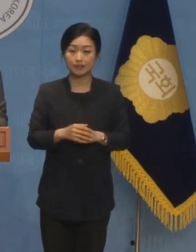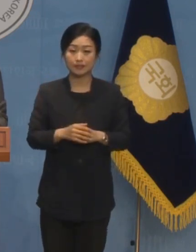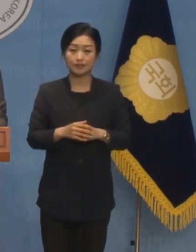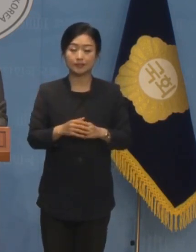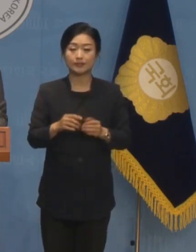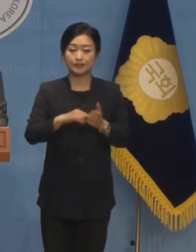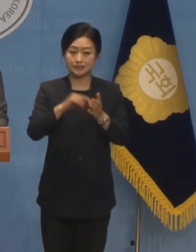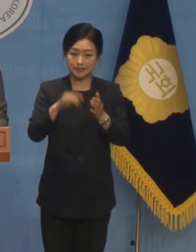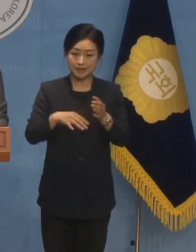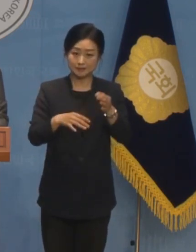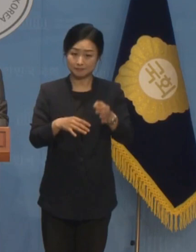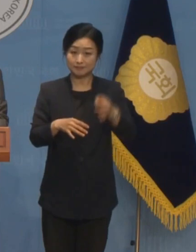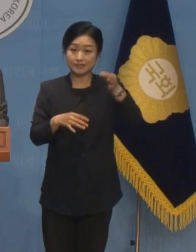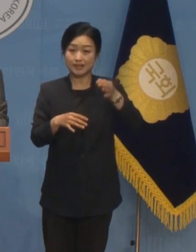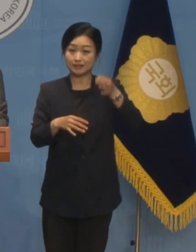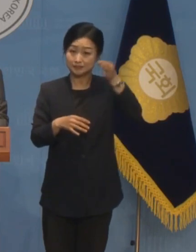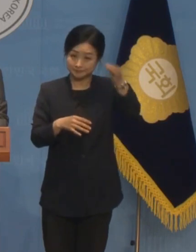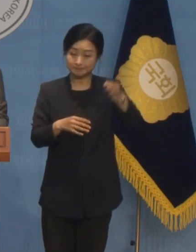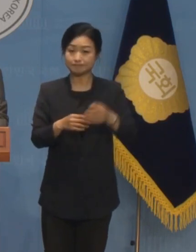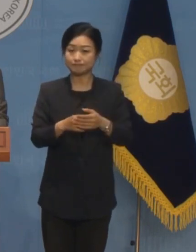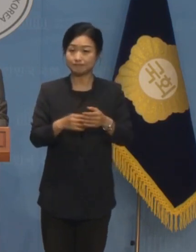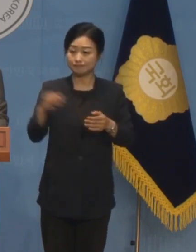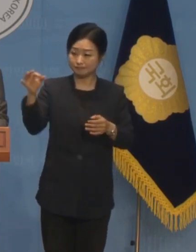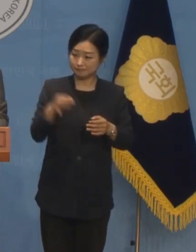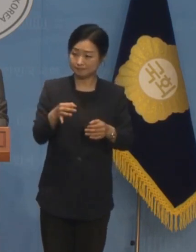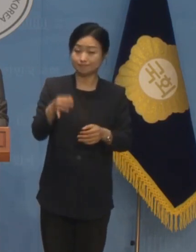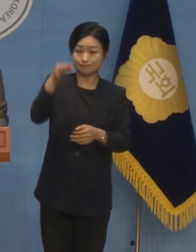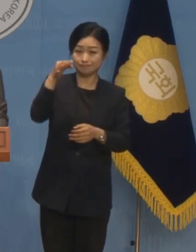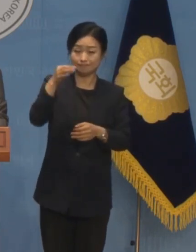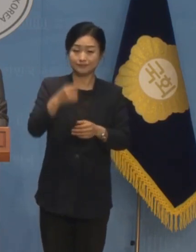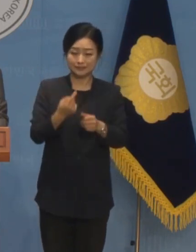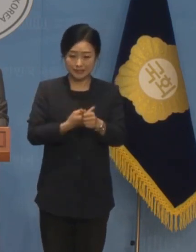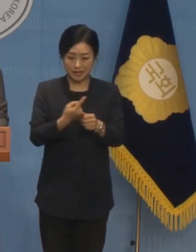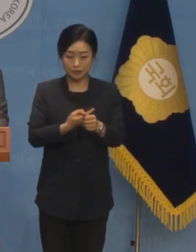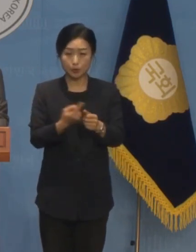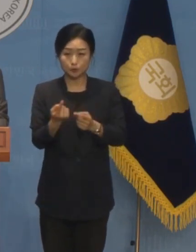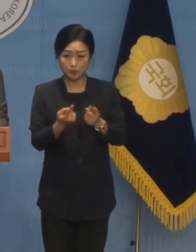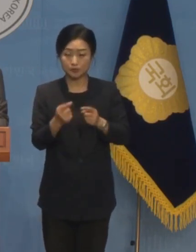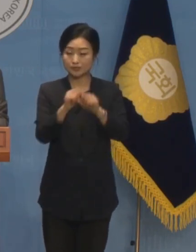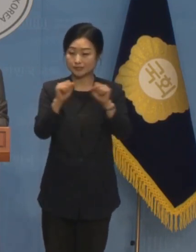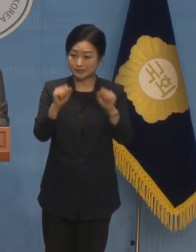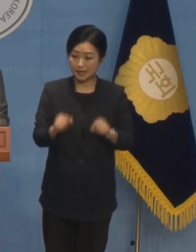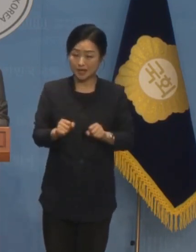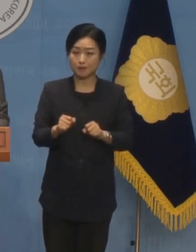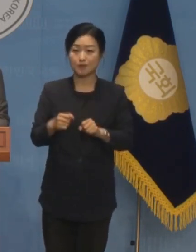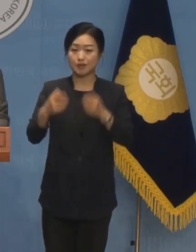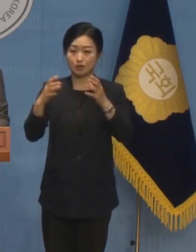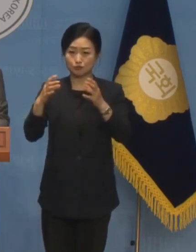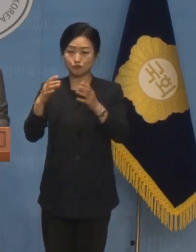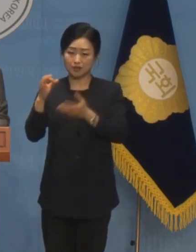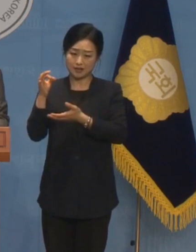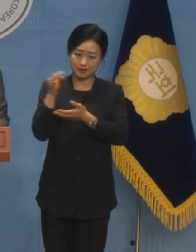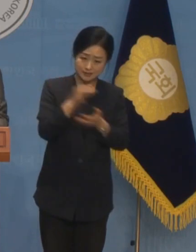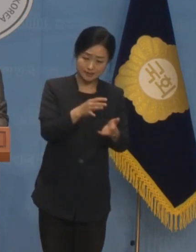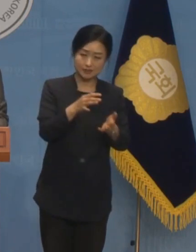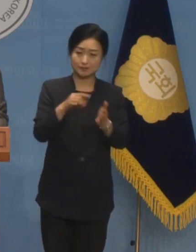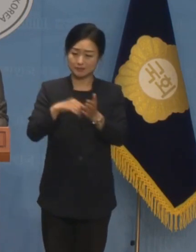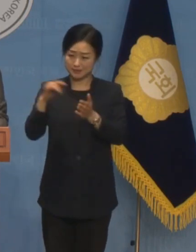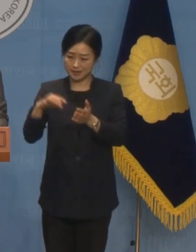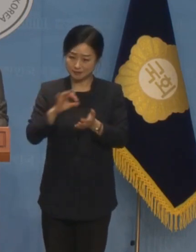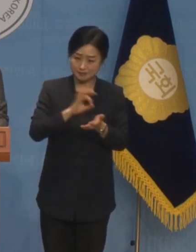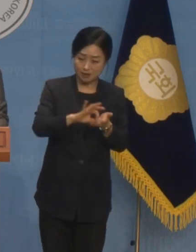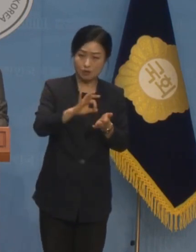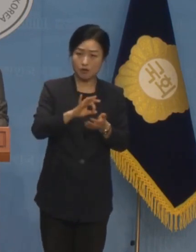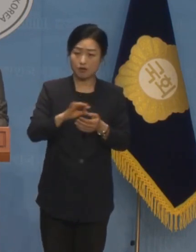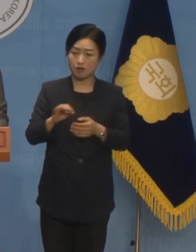인상, 자동조정장치 도입, 세대별 차등 인상, 국고 투입 문제를 가지고 엉터리라고